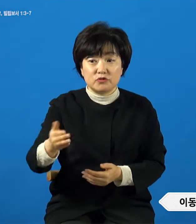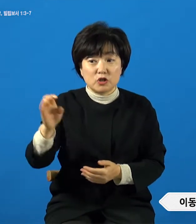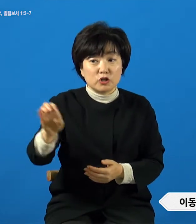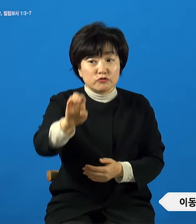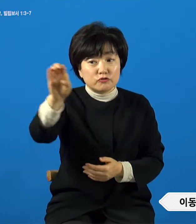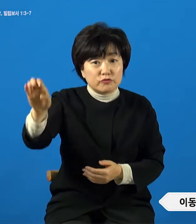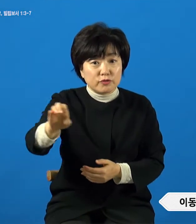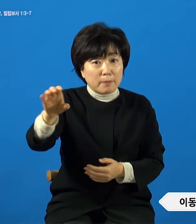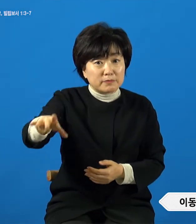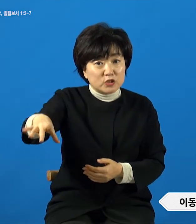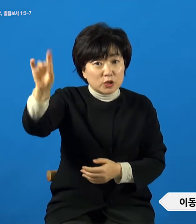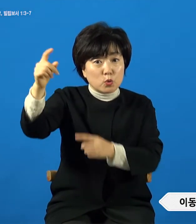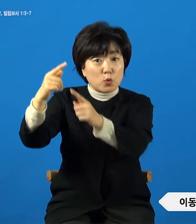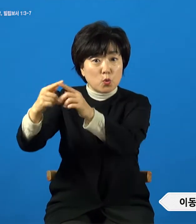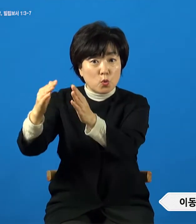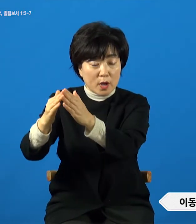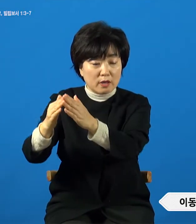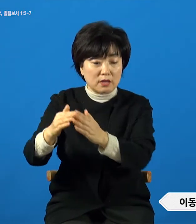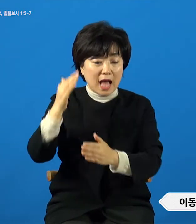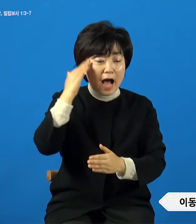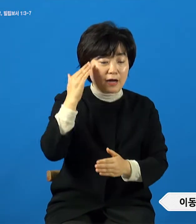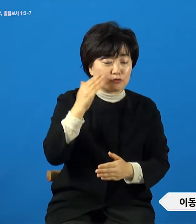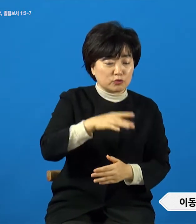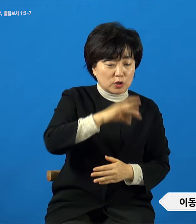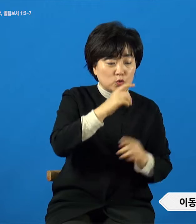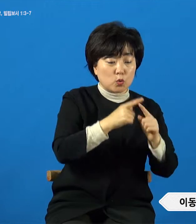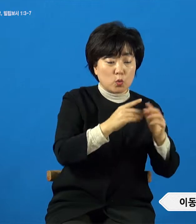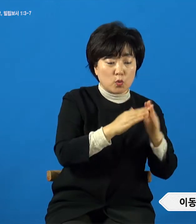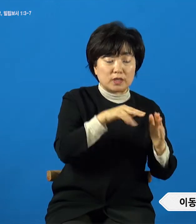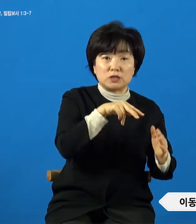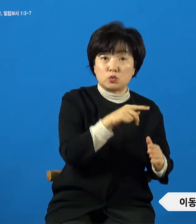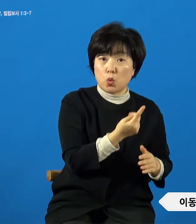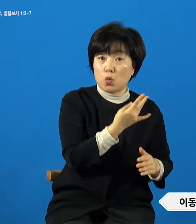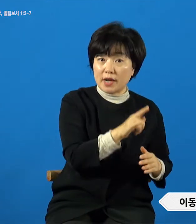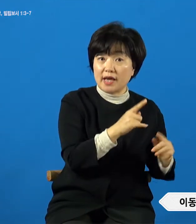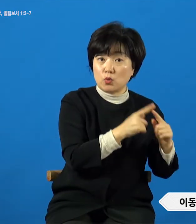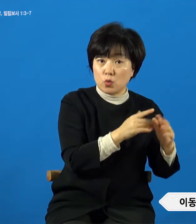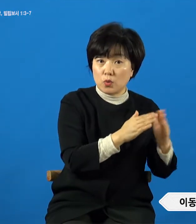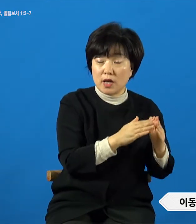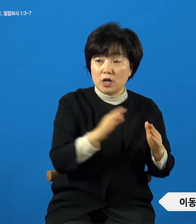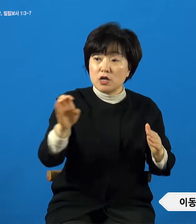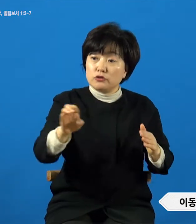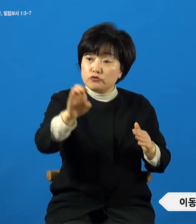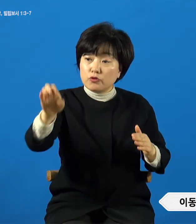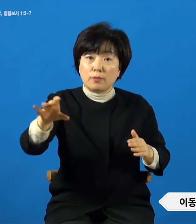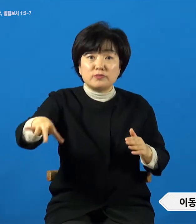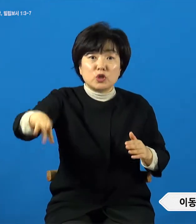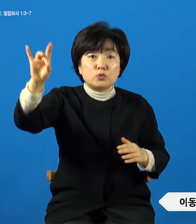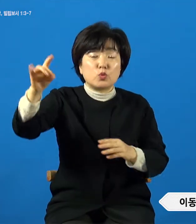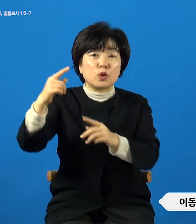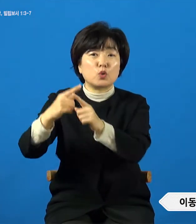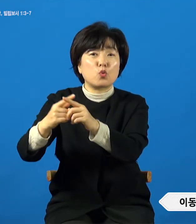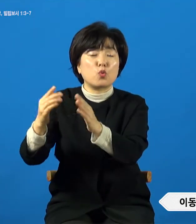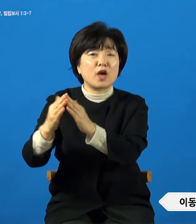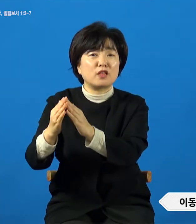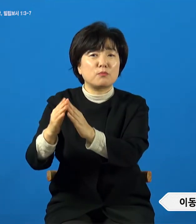최초의 교회를 아십니까? 한국 최초의 교회는 소래교회고 이제 퀴즈입니다. 또 다른 퀴즈. 유럽 최초의 교회는